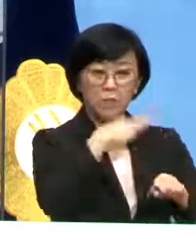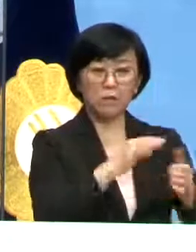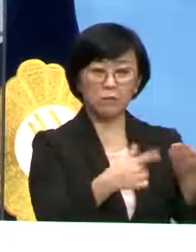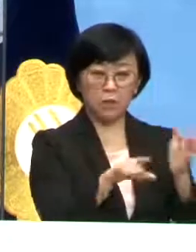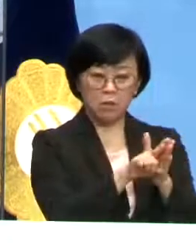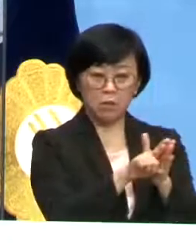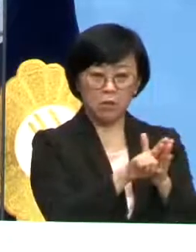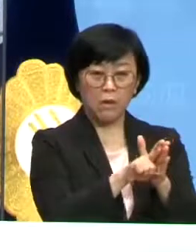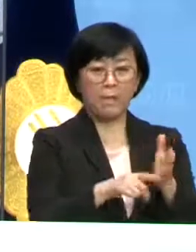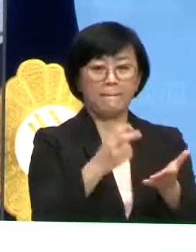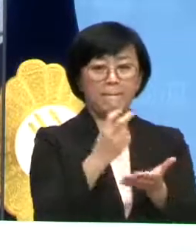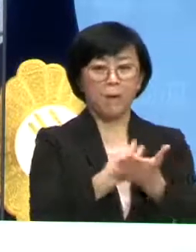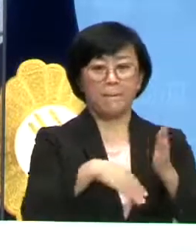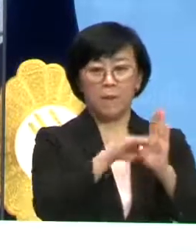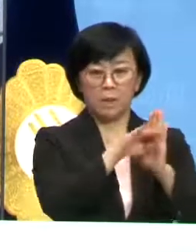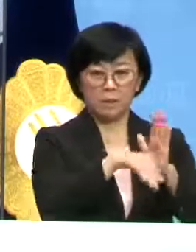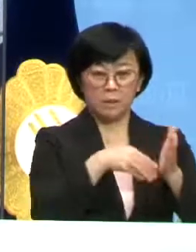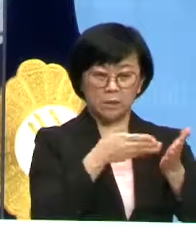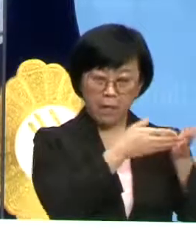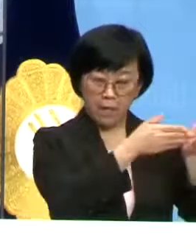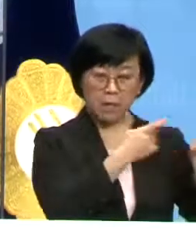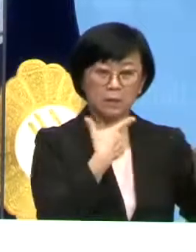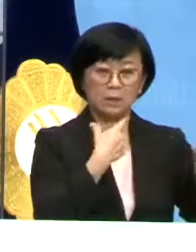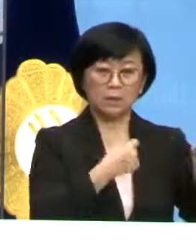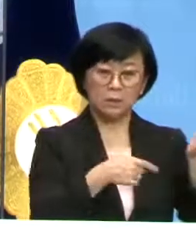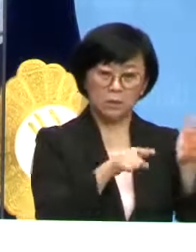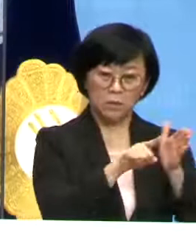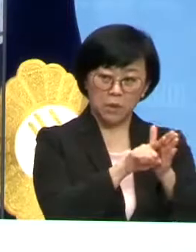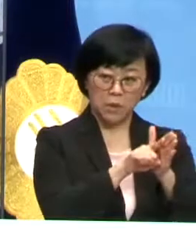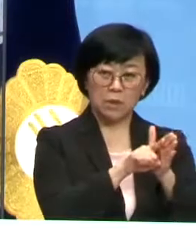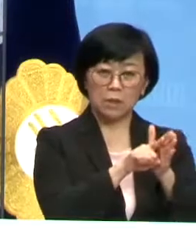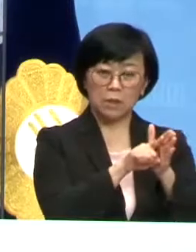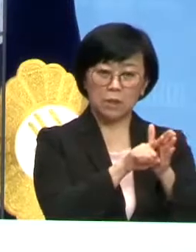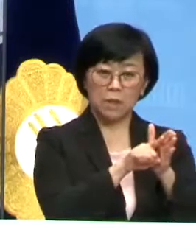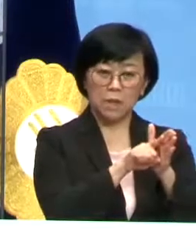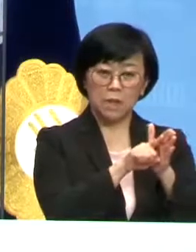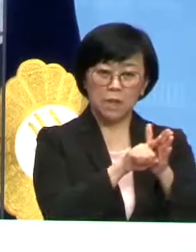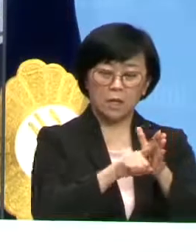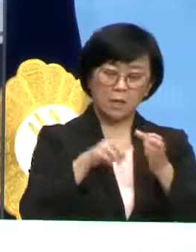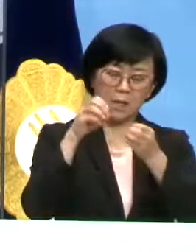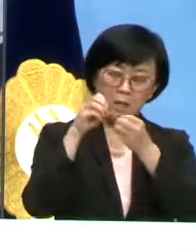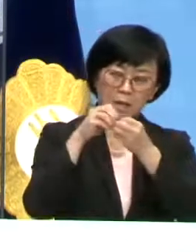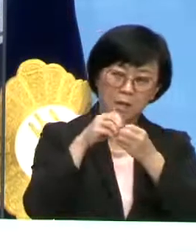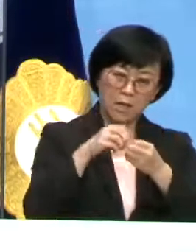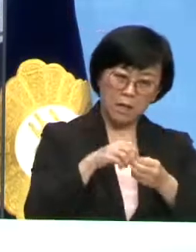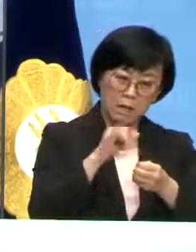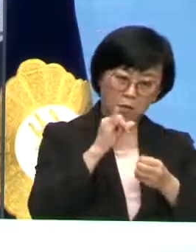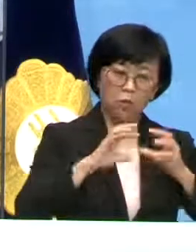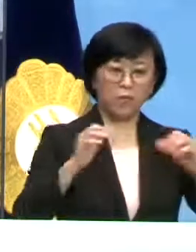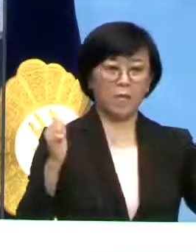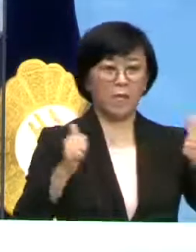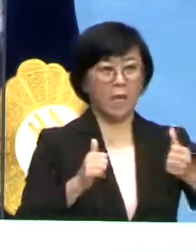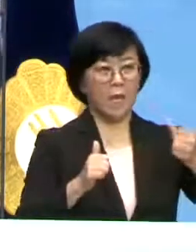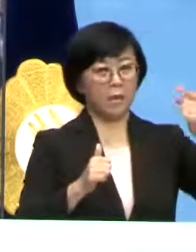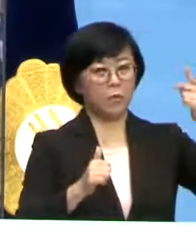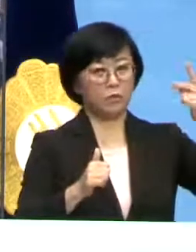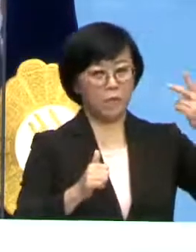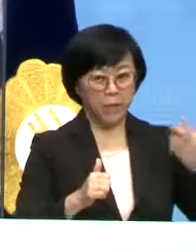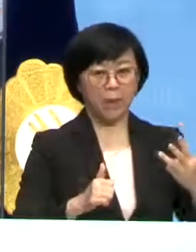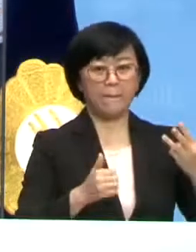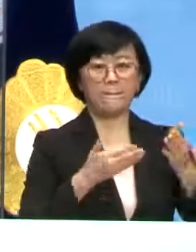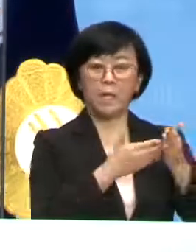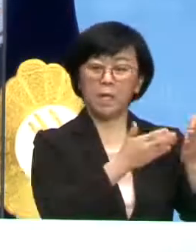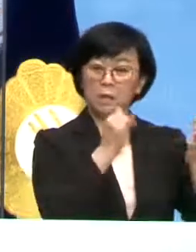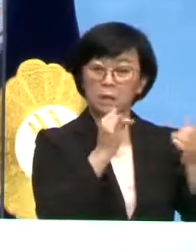이제 이 법안을 좀 만들어 주십사 하는 걸 3대 번째 그 국회에서 계속 요청을